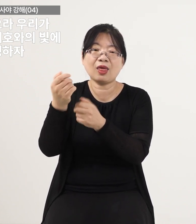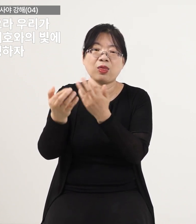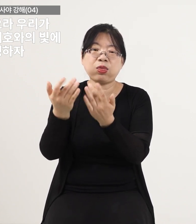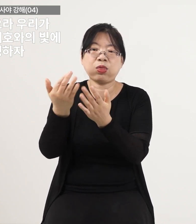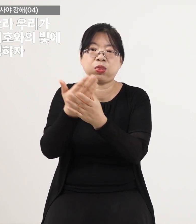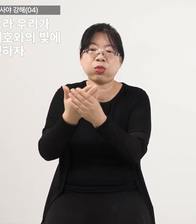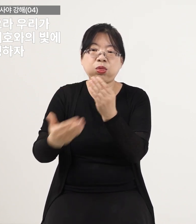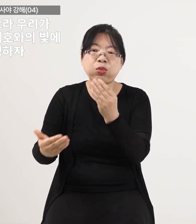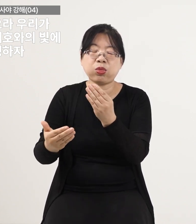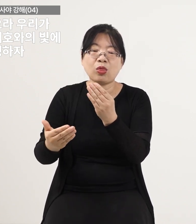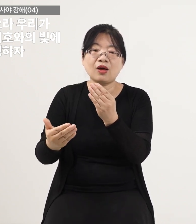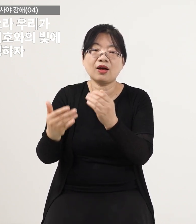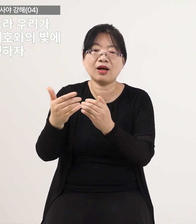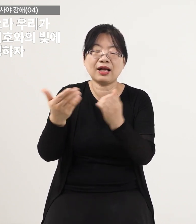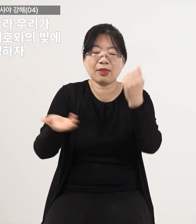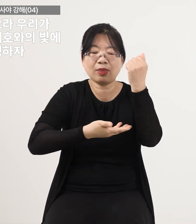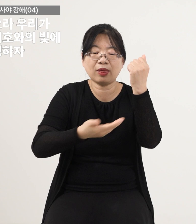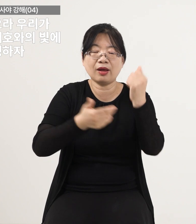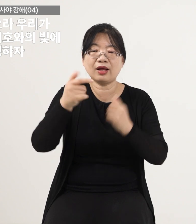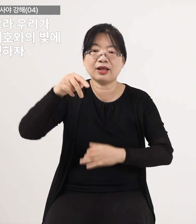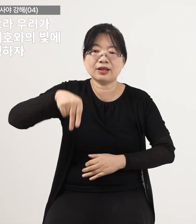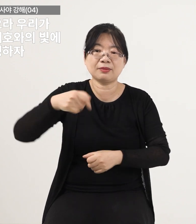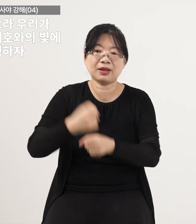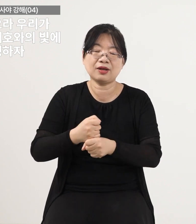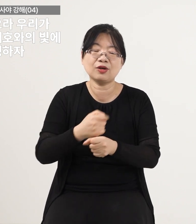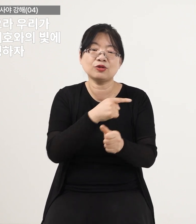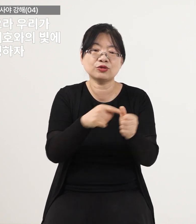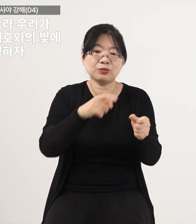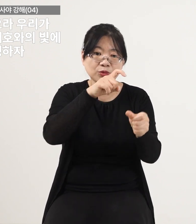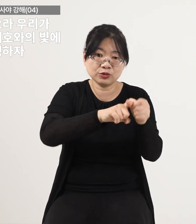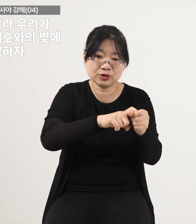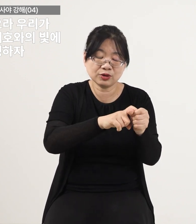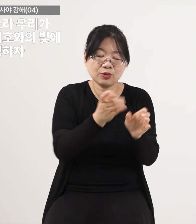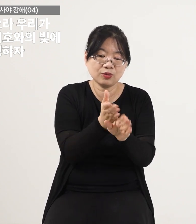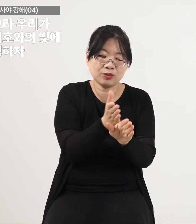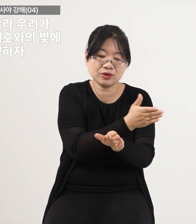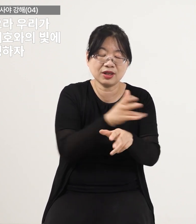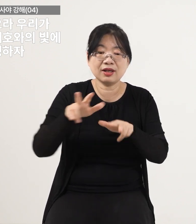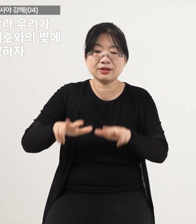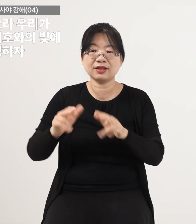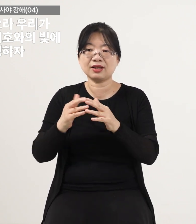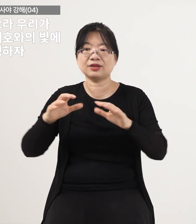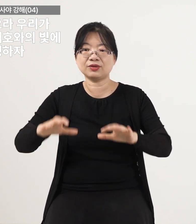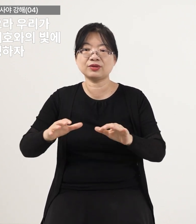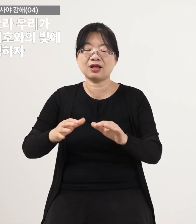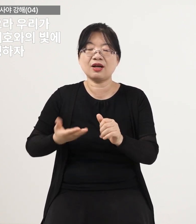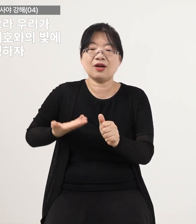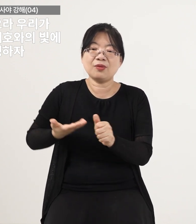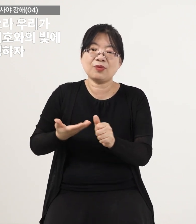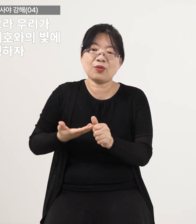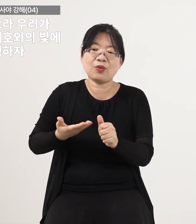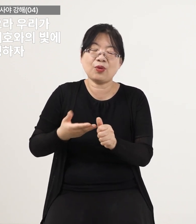전부 죽이던 의도의 삶에서 이제는 이웃을